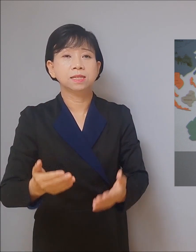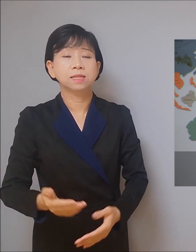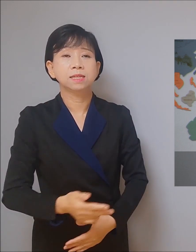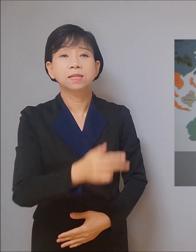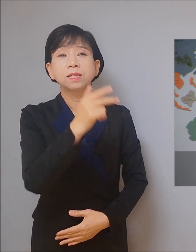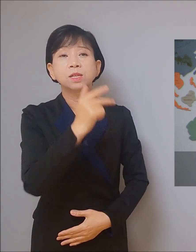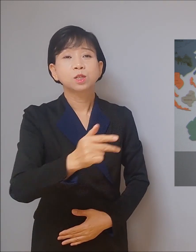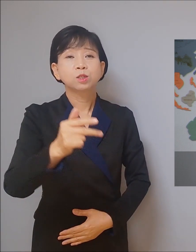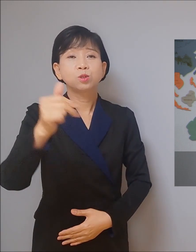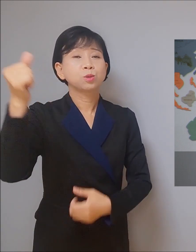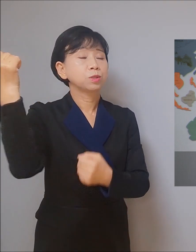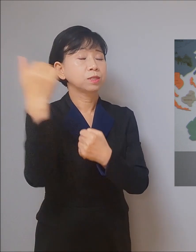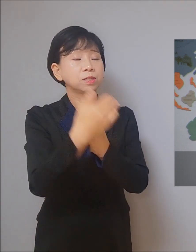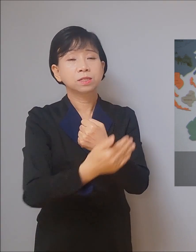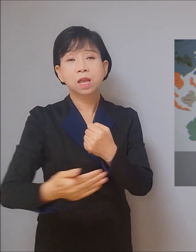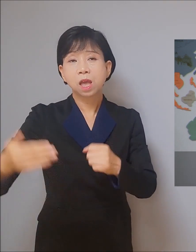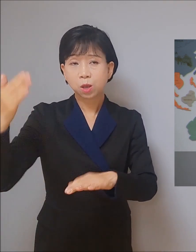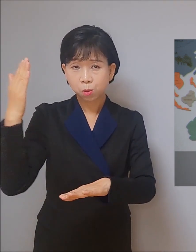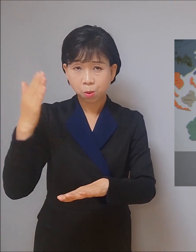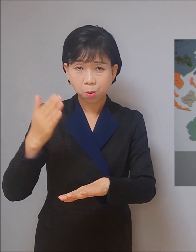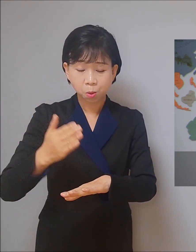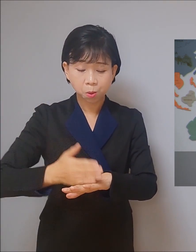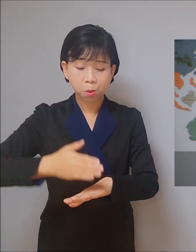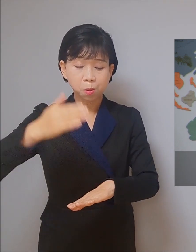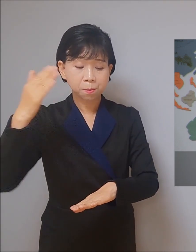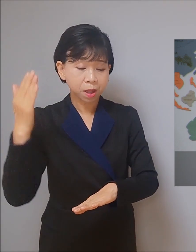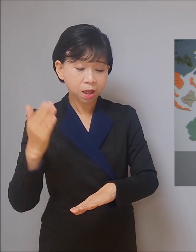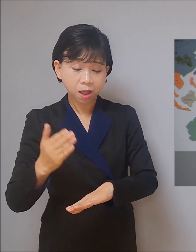건지신 주 은혜